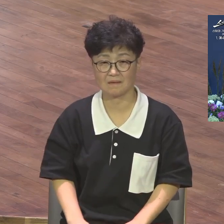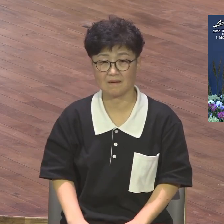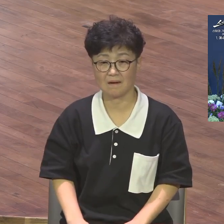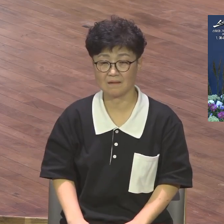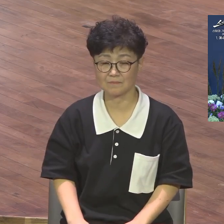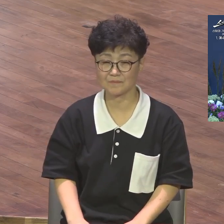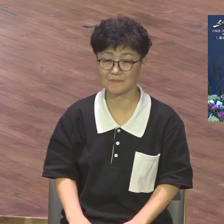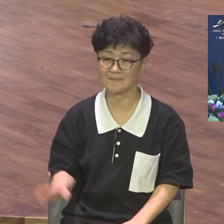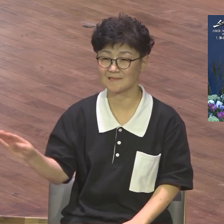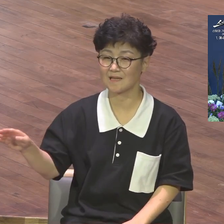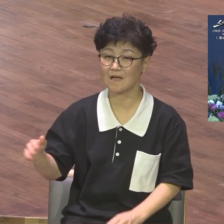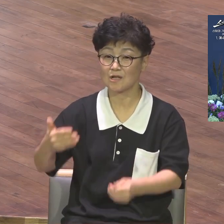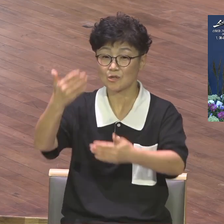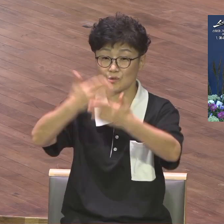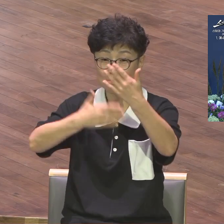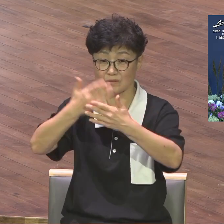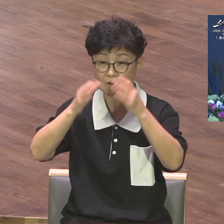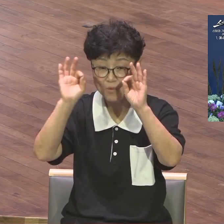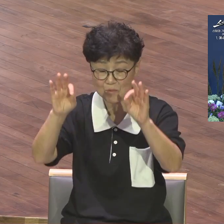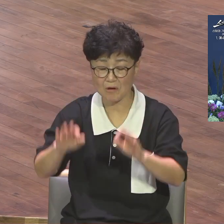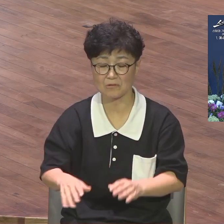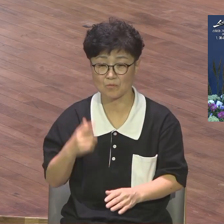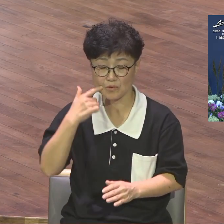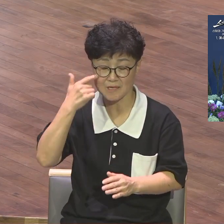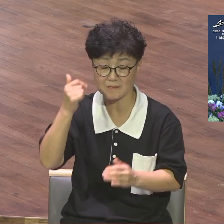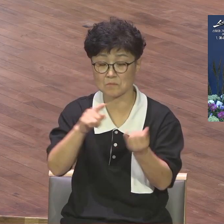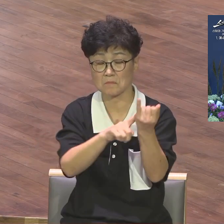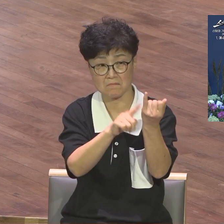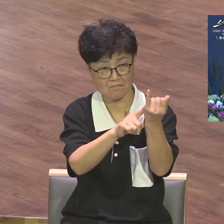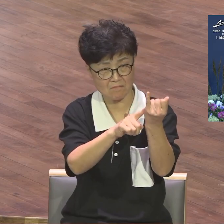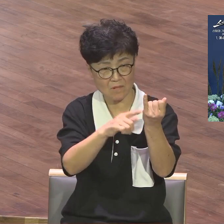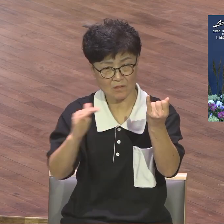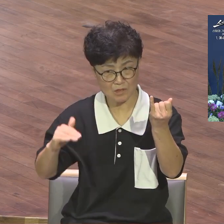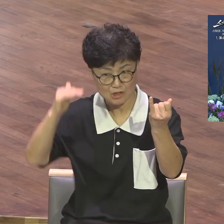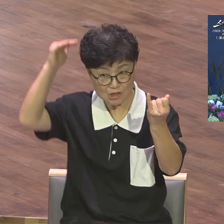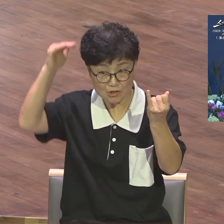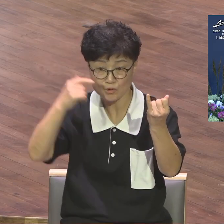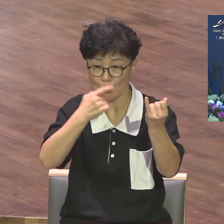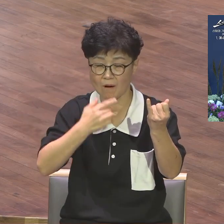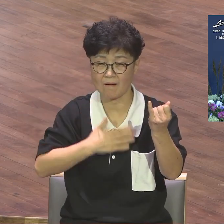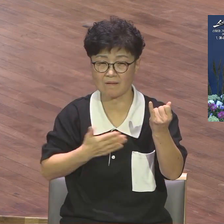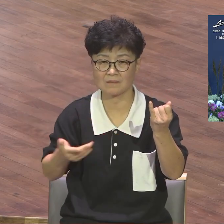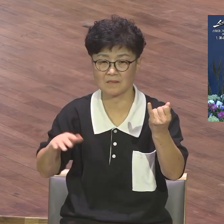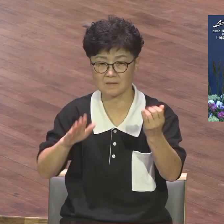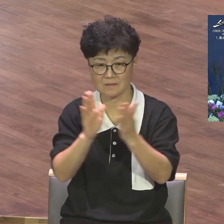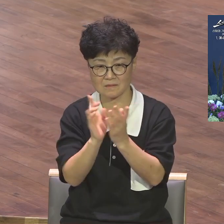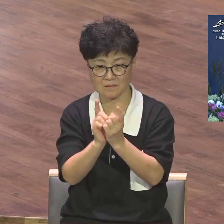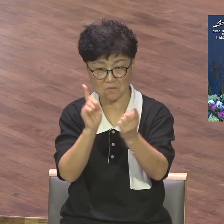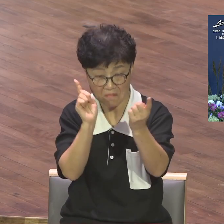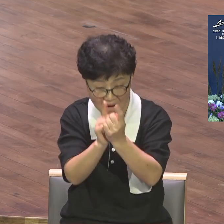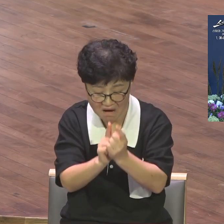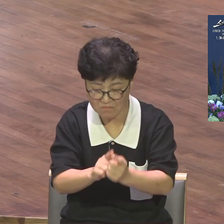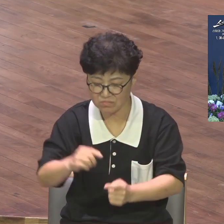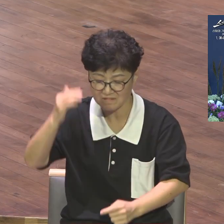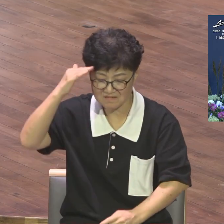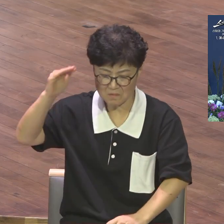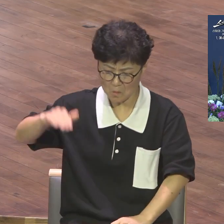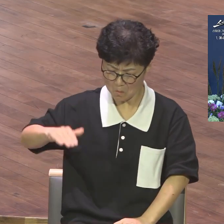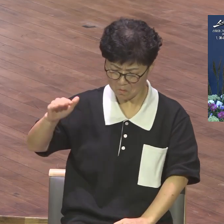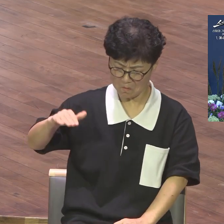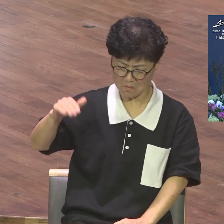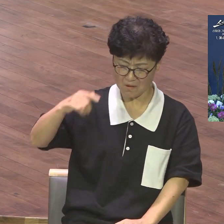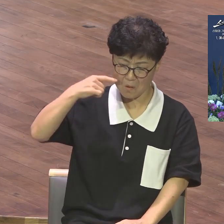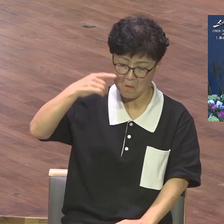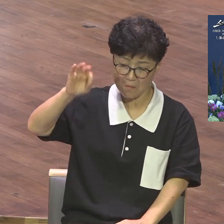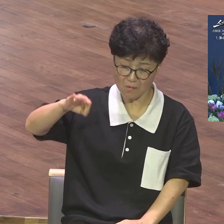이렇게 작으세요? 너무 솔직하세요? 바로 얘기하세요? 네. 그래요. 155에서 153으로 줄고